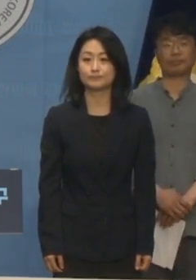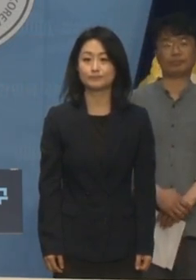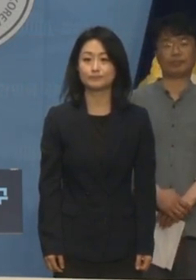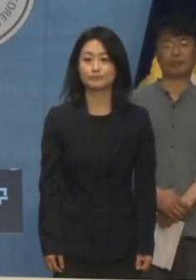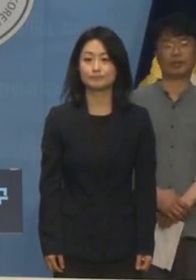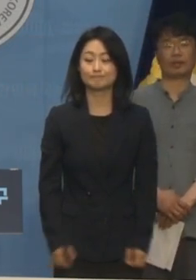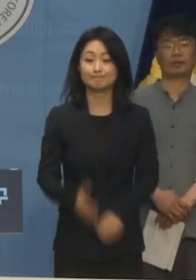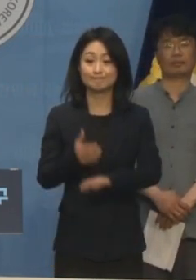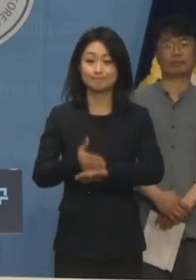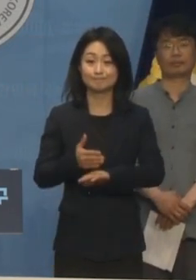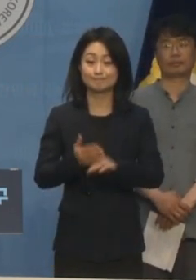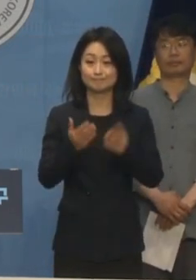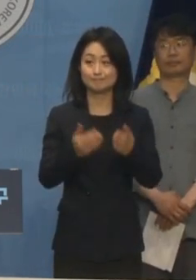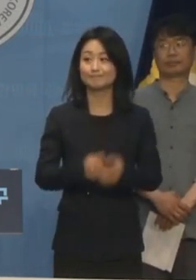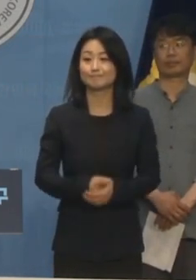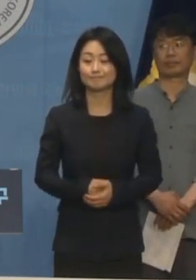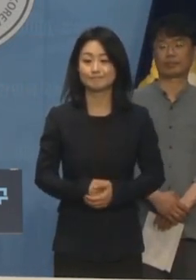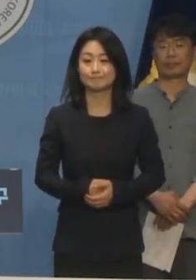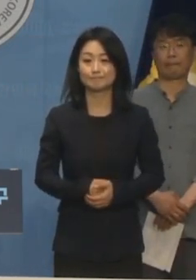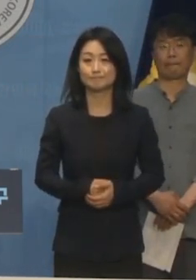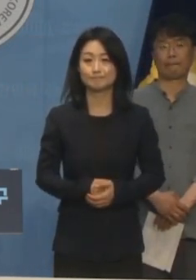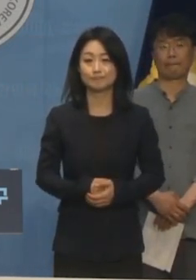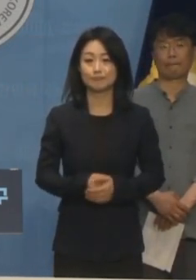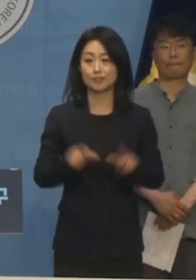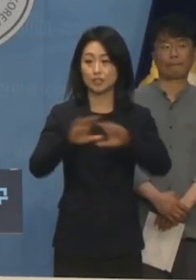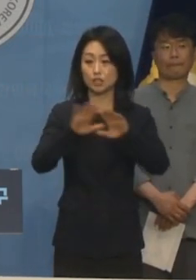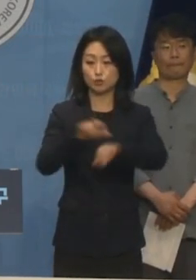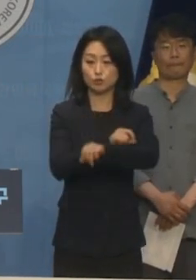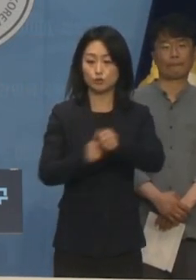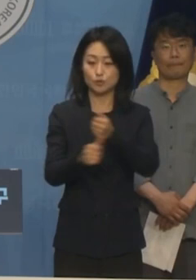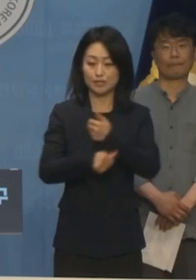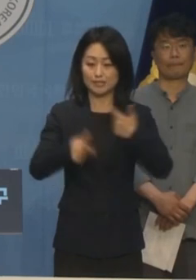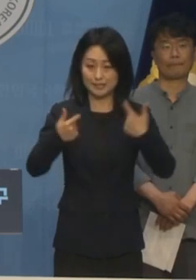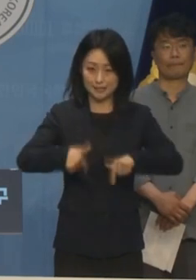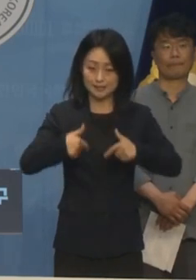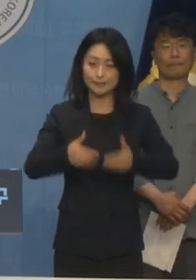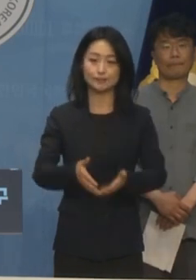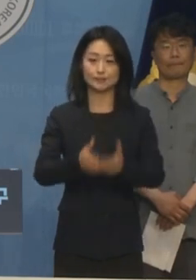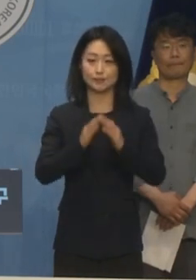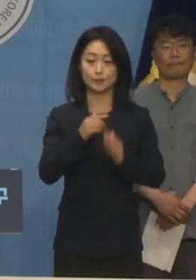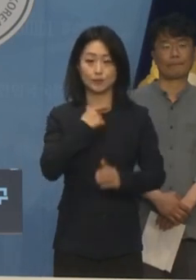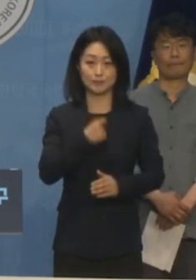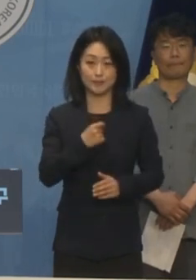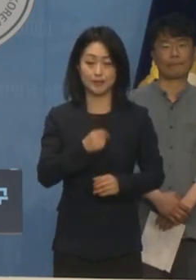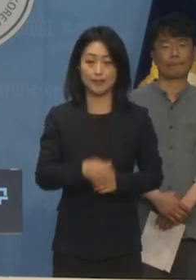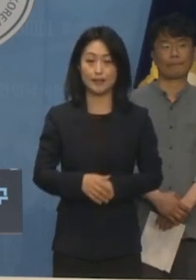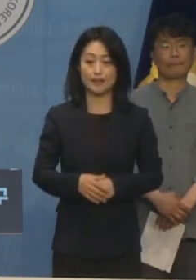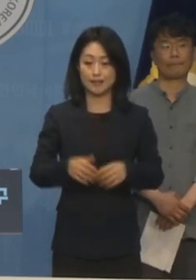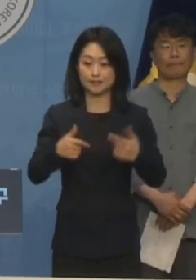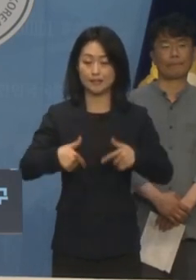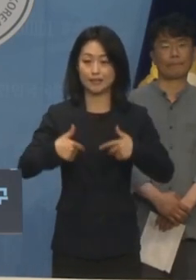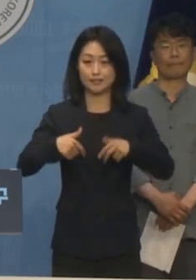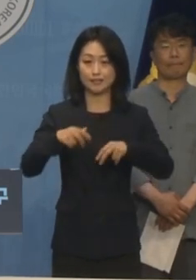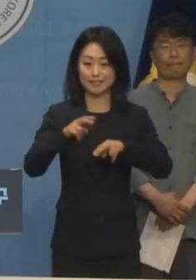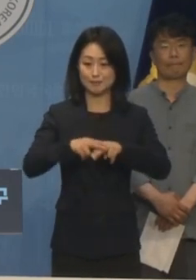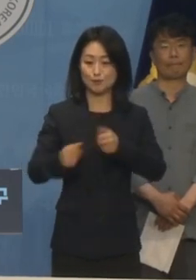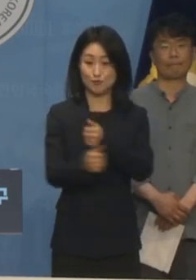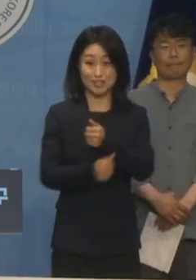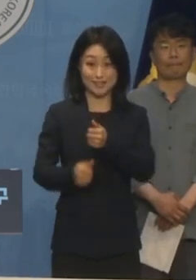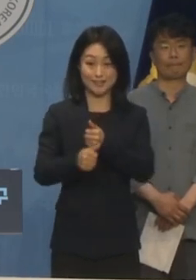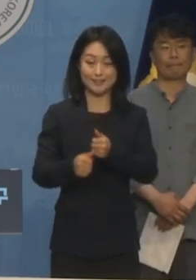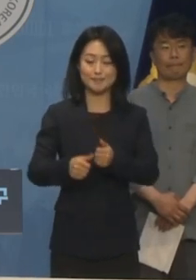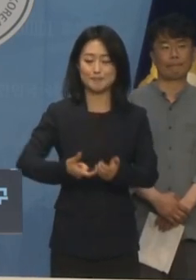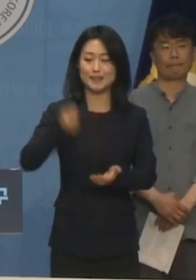예, 고맙습니다. 이번 기후특위 상설화 결의안이 이번 국회에서 조기에 통과될